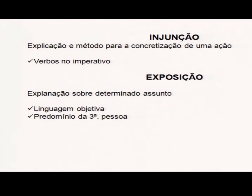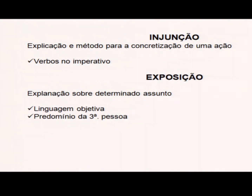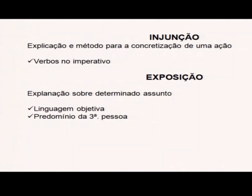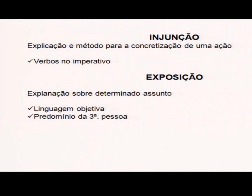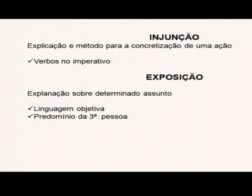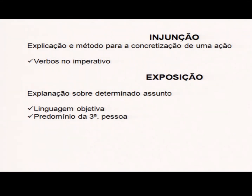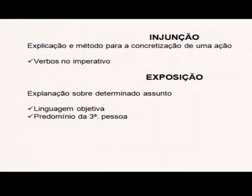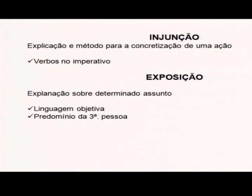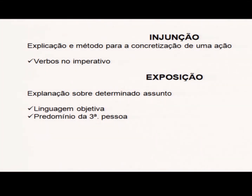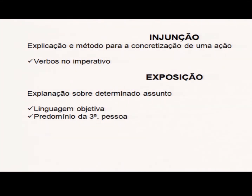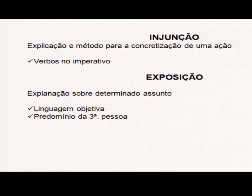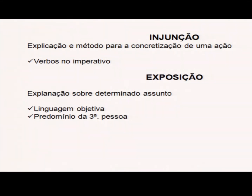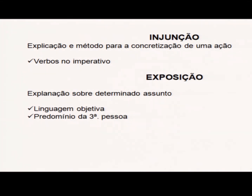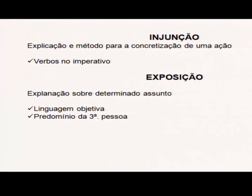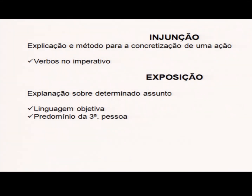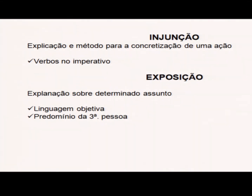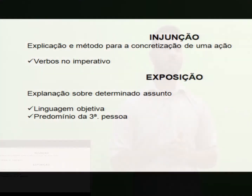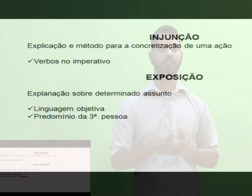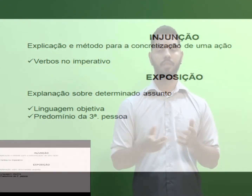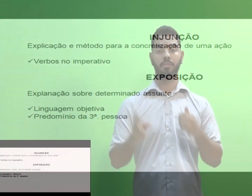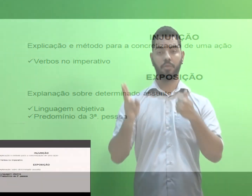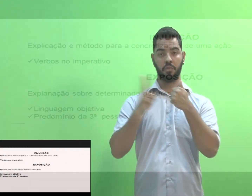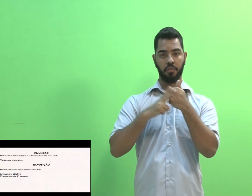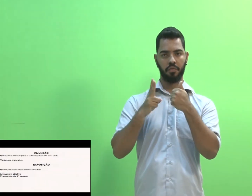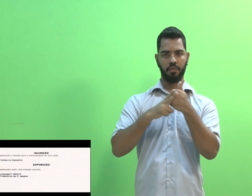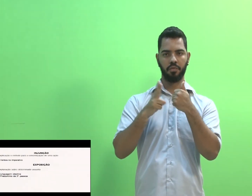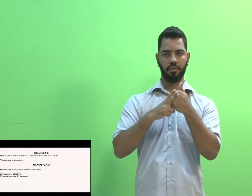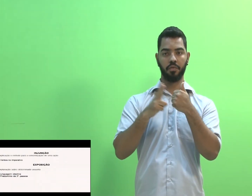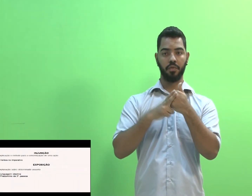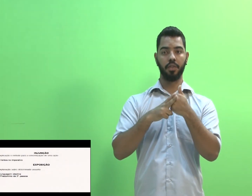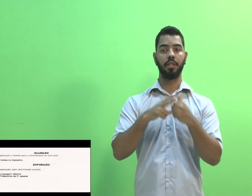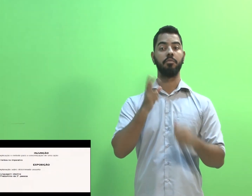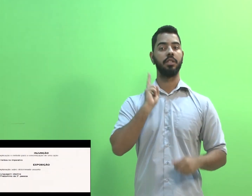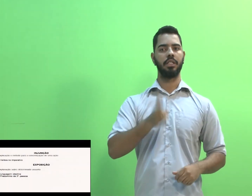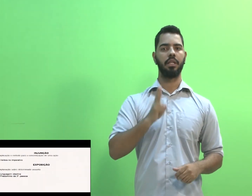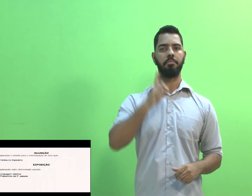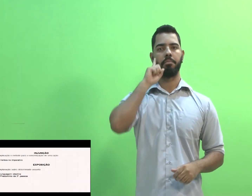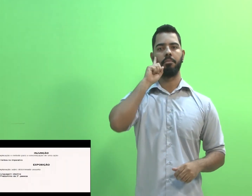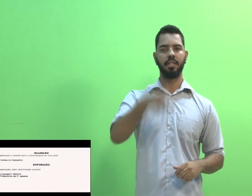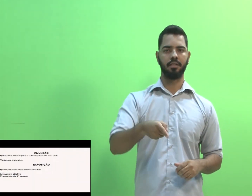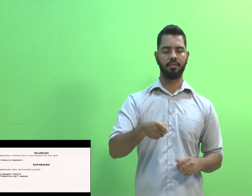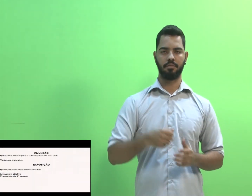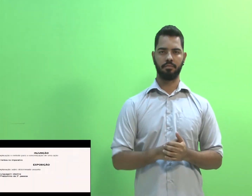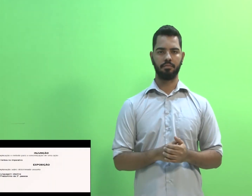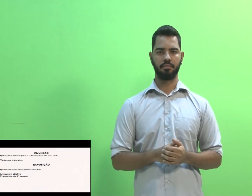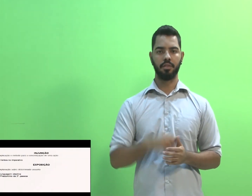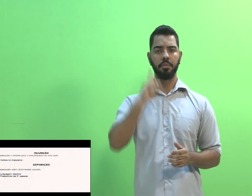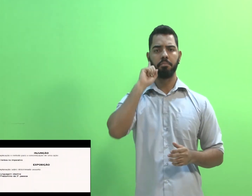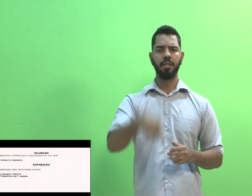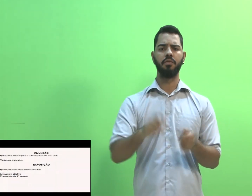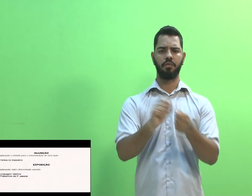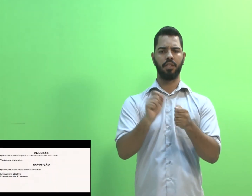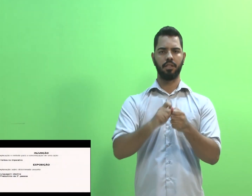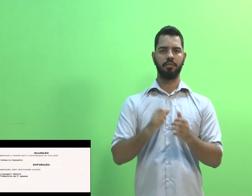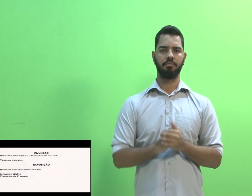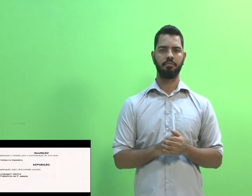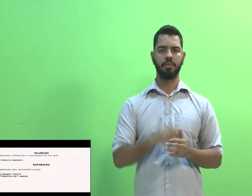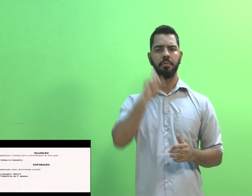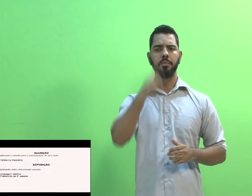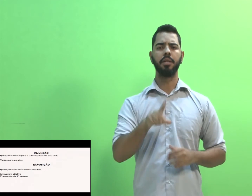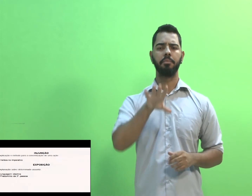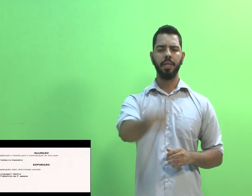ou seja, das ordens: faça, pegue, abra, não é? Então os textos injuntivos,